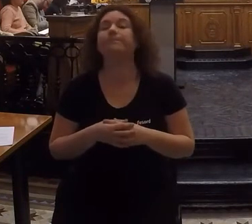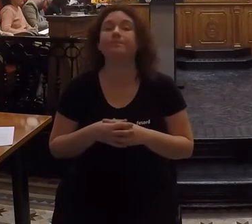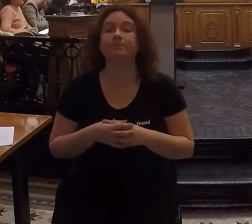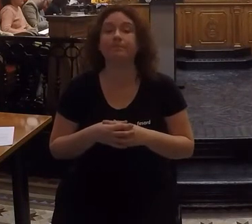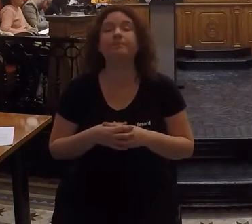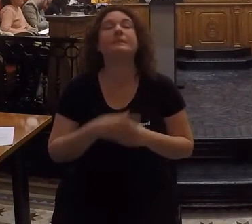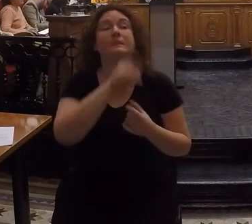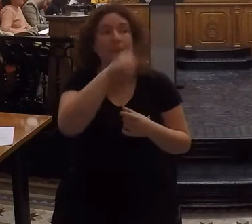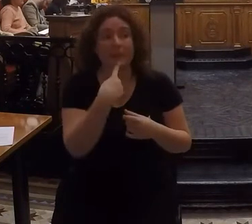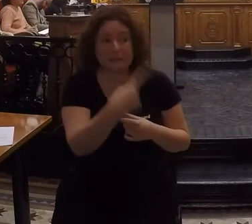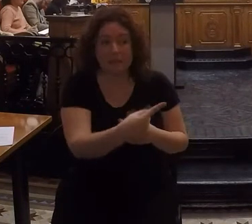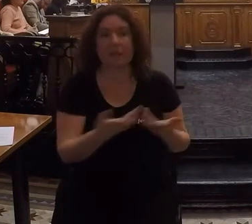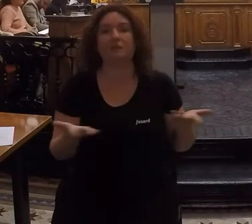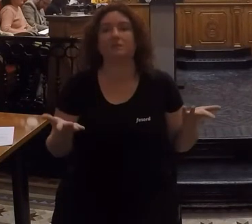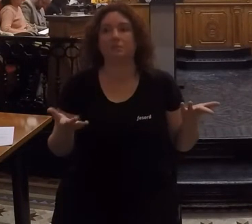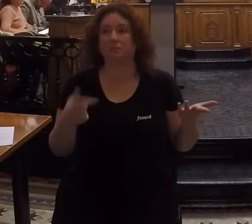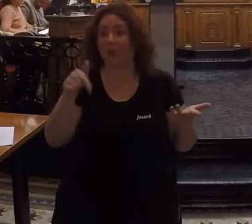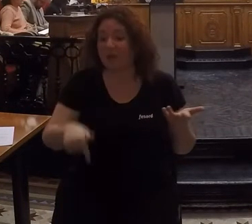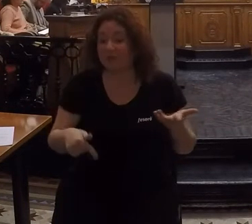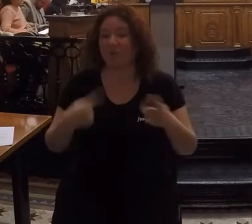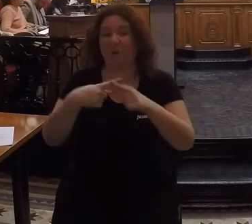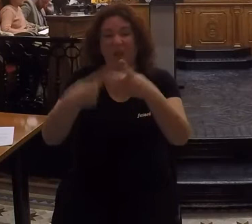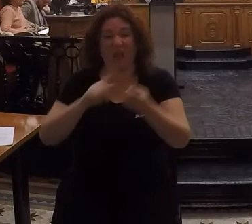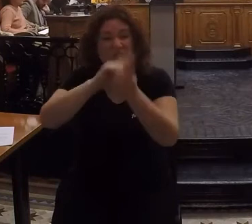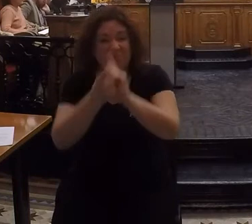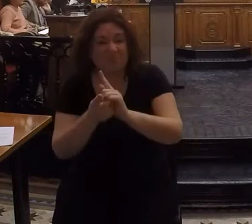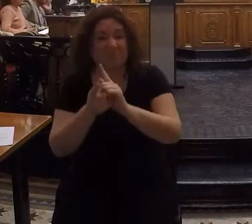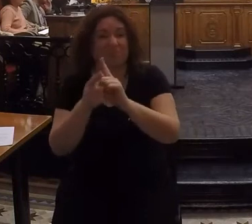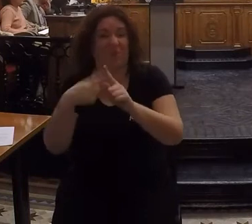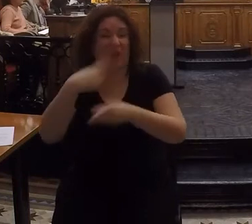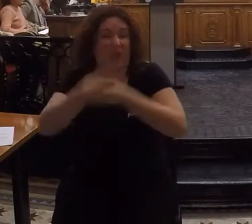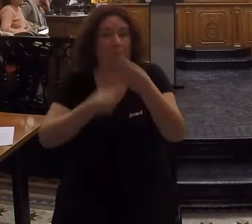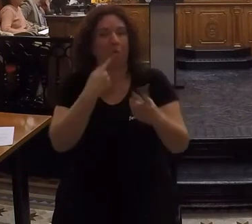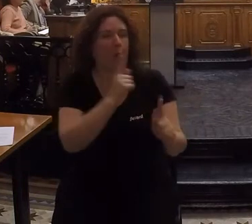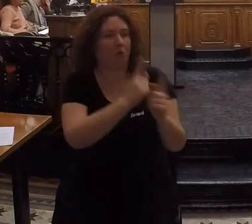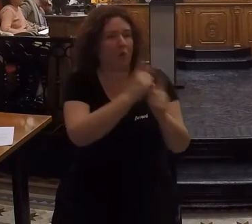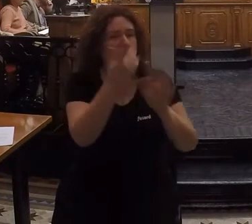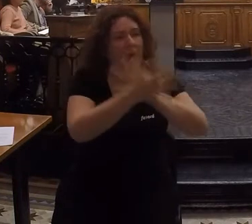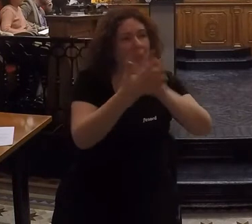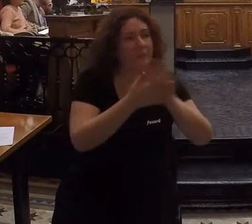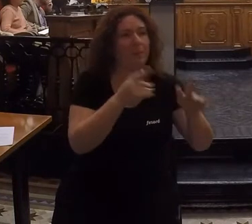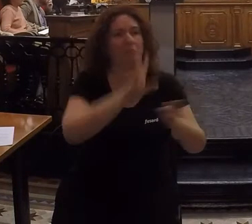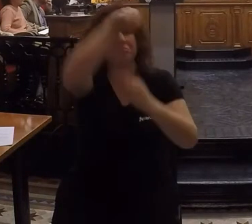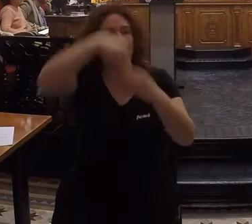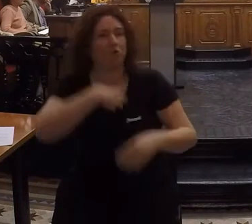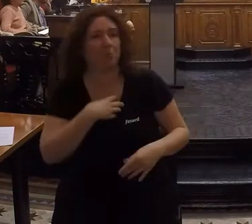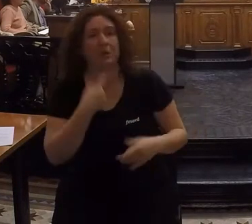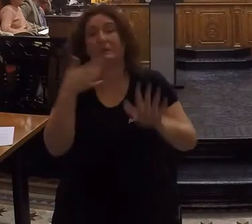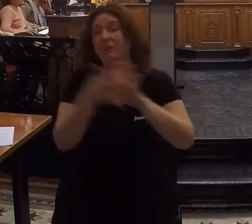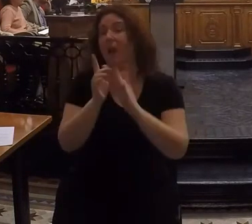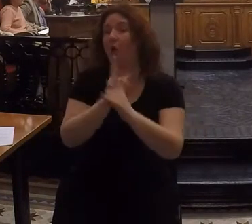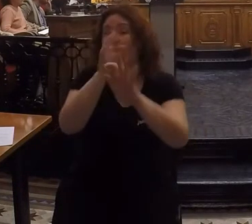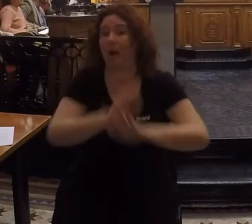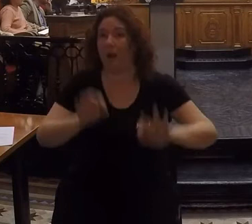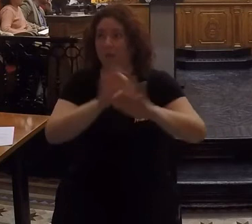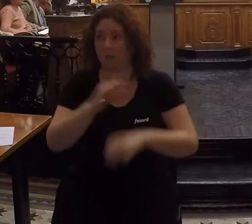Dice usted que para esto pues es mejor no hacer alegaciones. Bueno, ustedes pensaban que para esto pues era mejor no hacer ni siquiera modificaciones